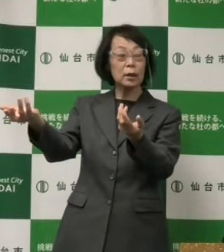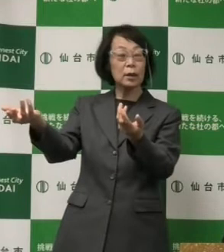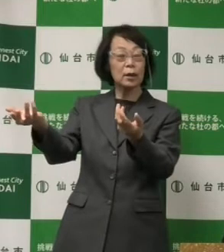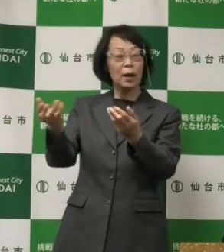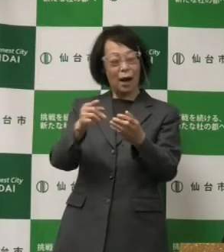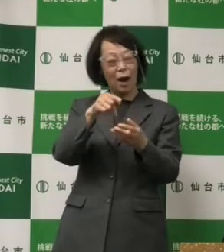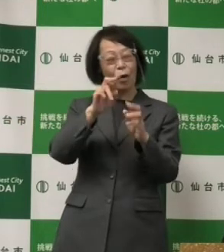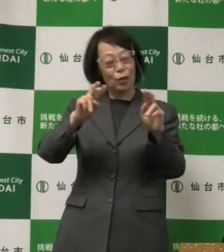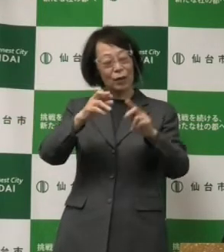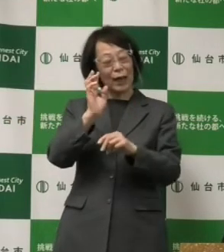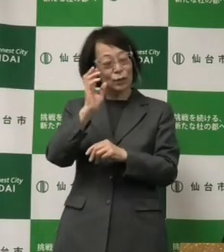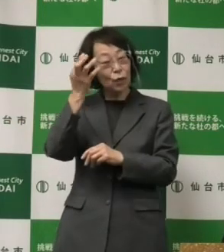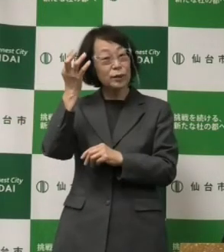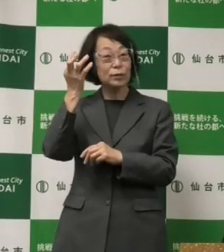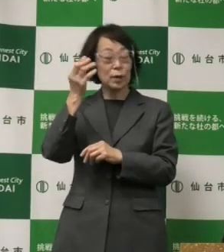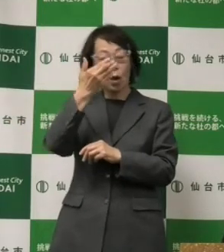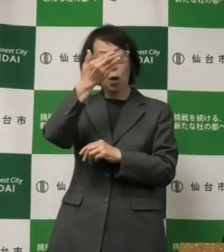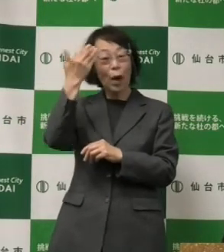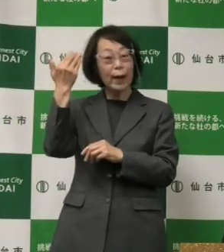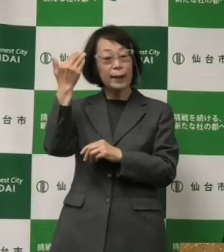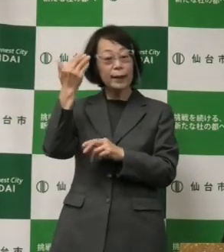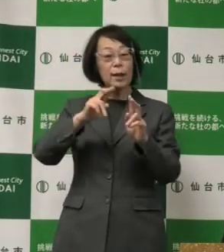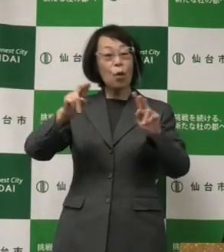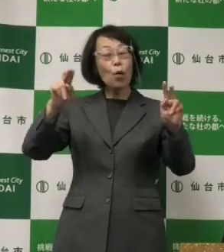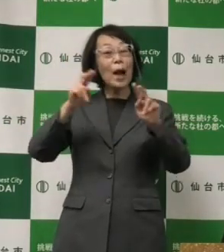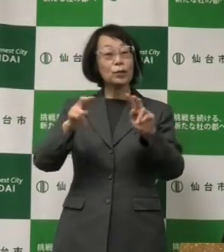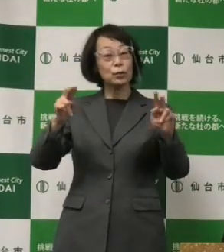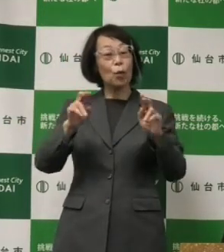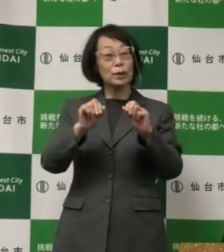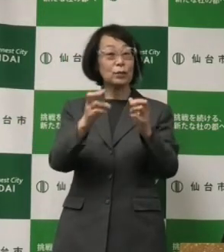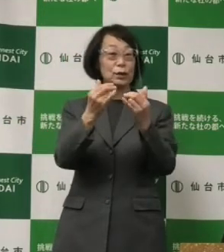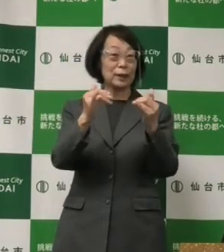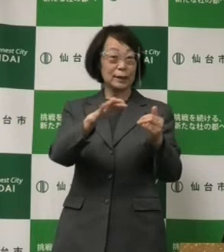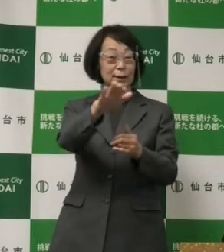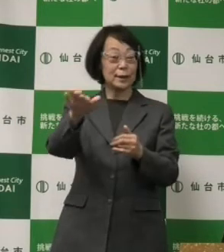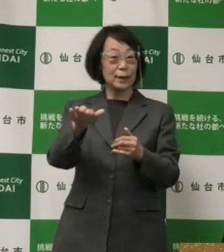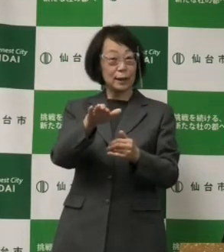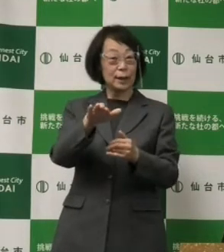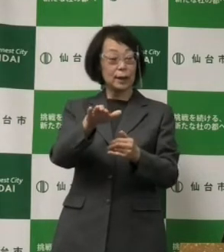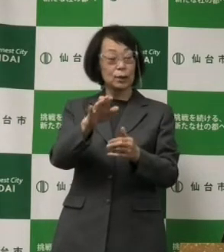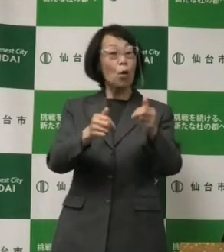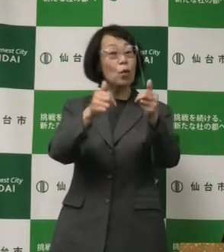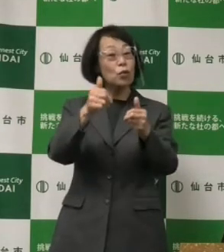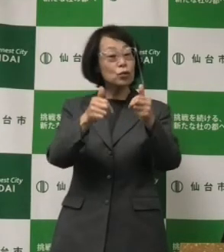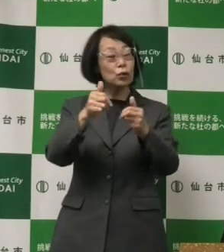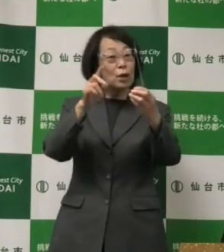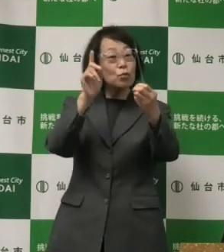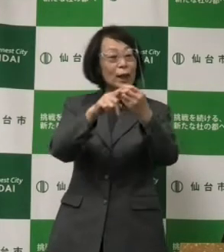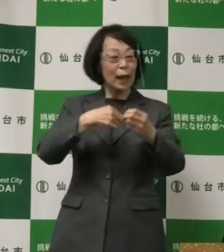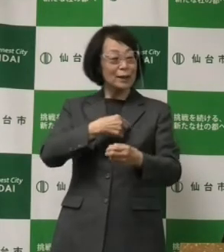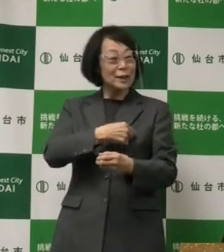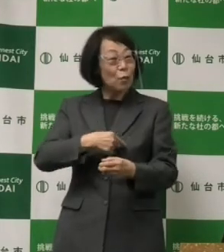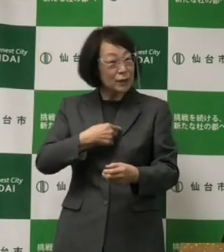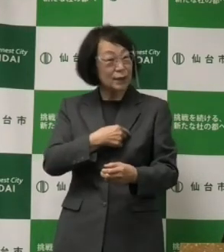ごいものがあって、そういう若い音楽家の皆さんたちのコンクールに向けた気持ち